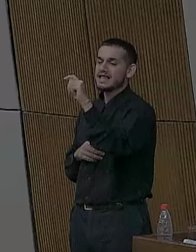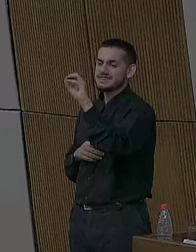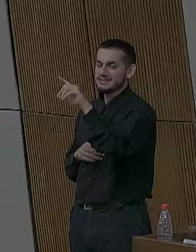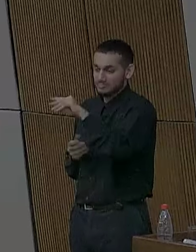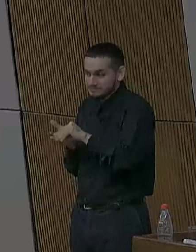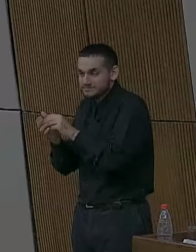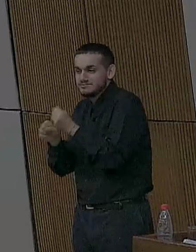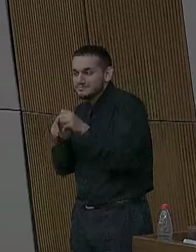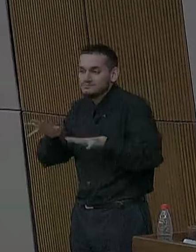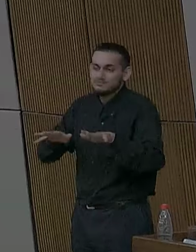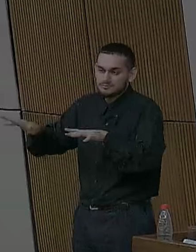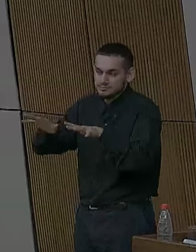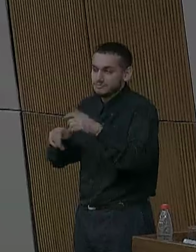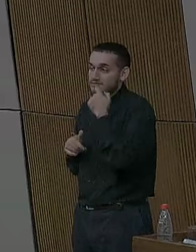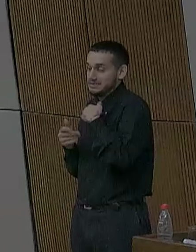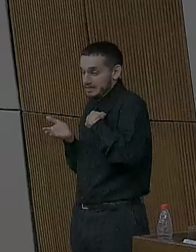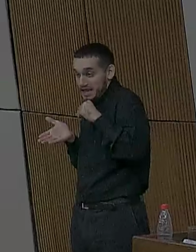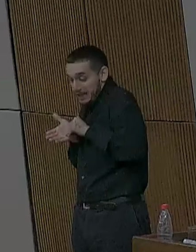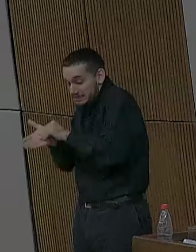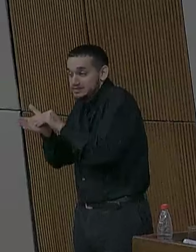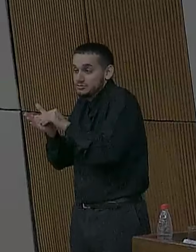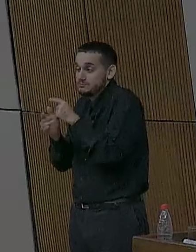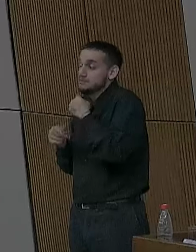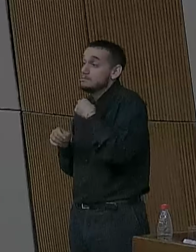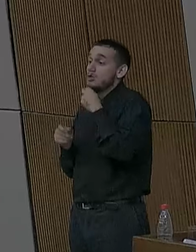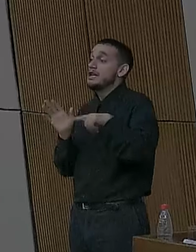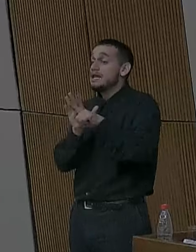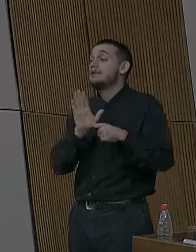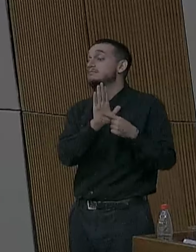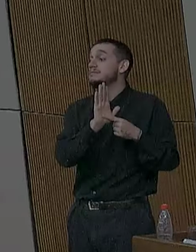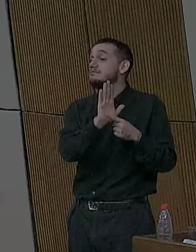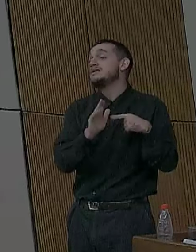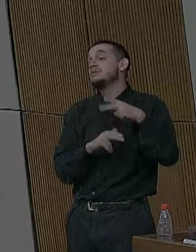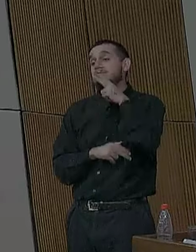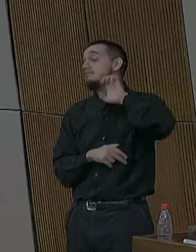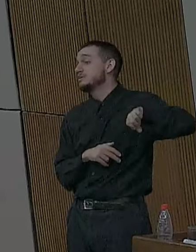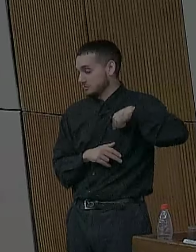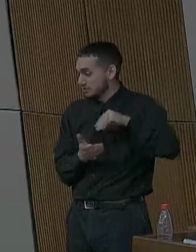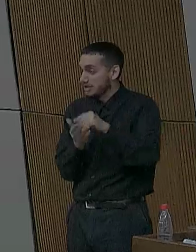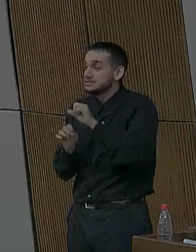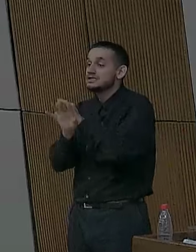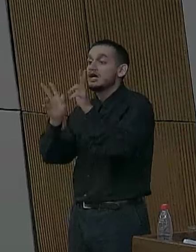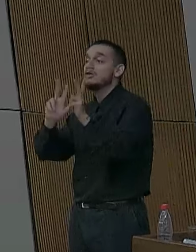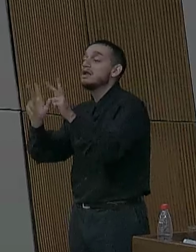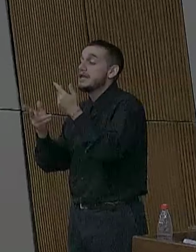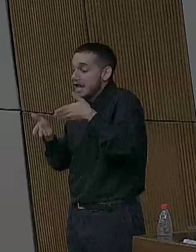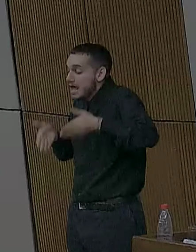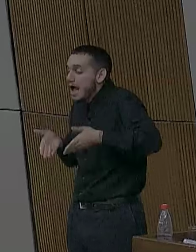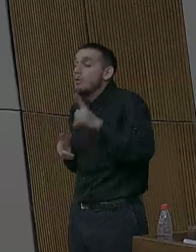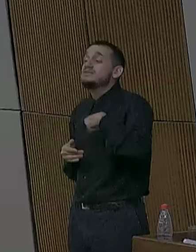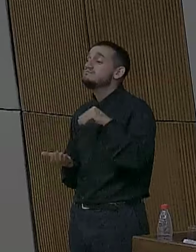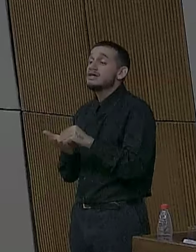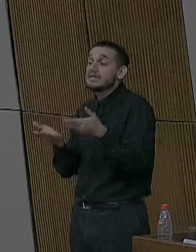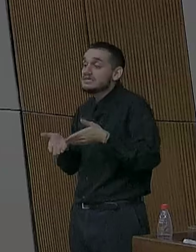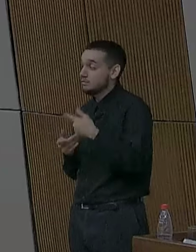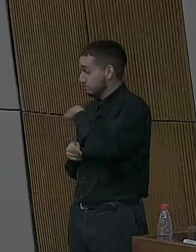ese paso más a lo que es la acción, entonces también ser más concretos en qué es lo que vamos a hacer ahora. Y desde